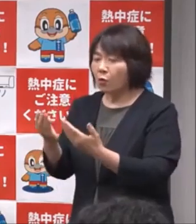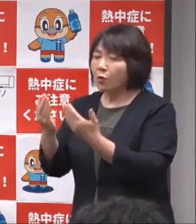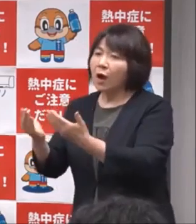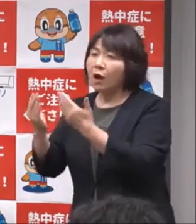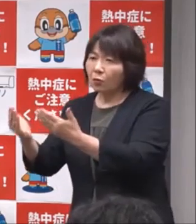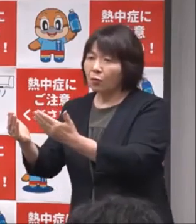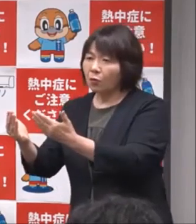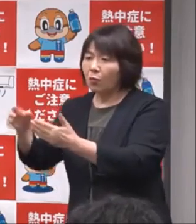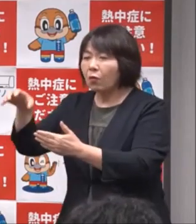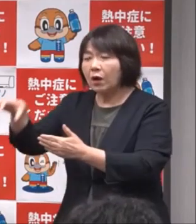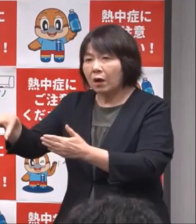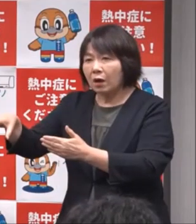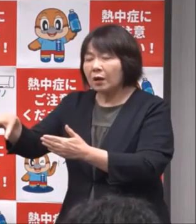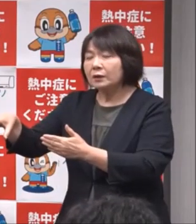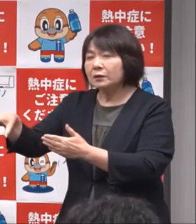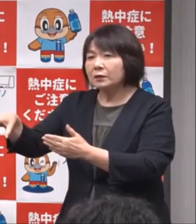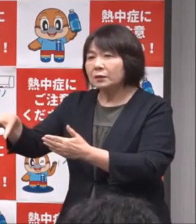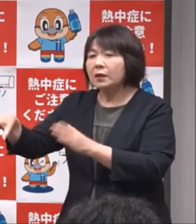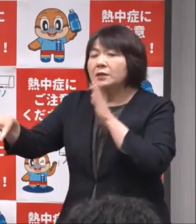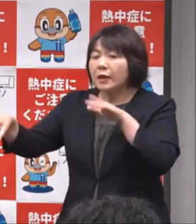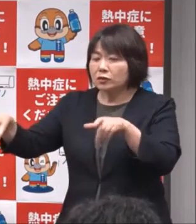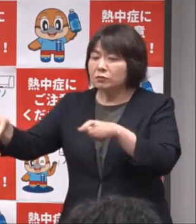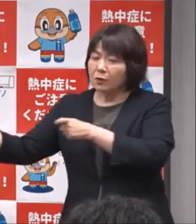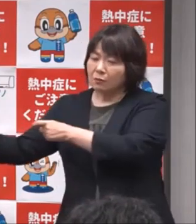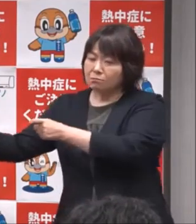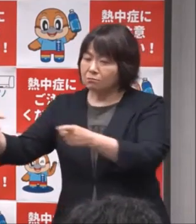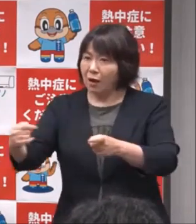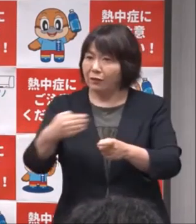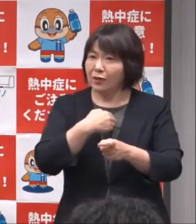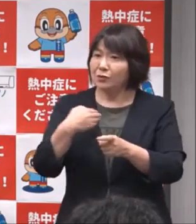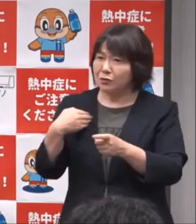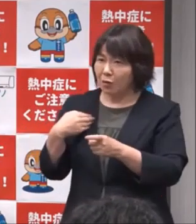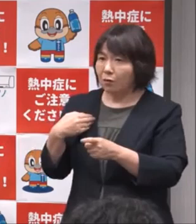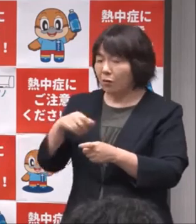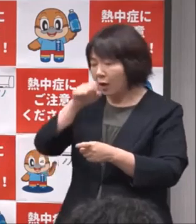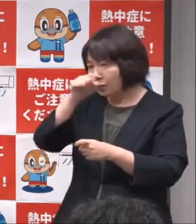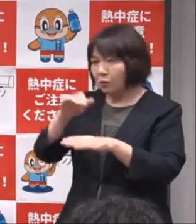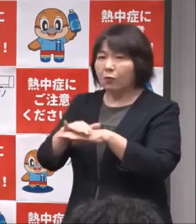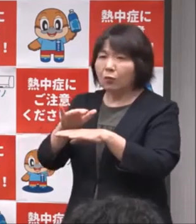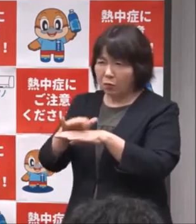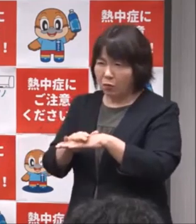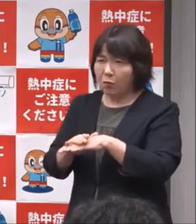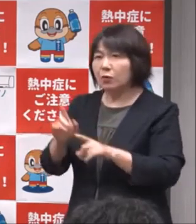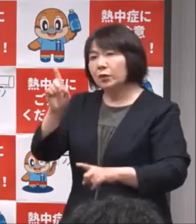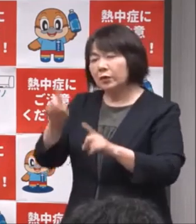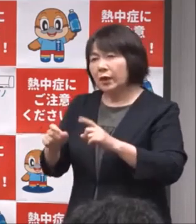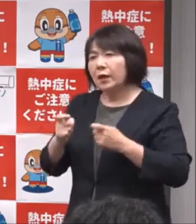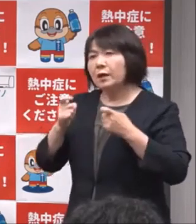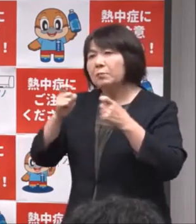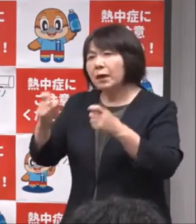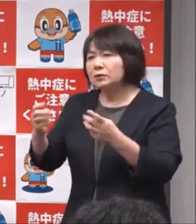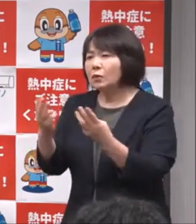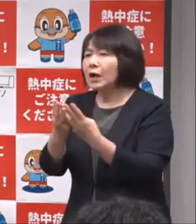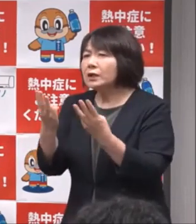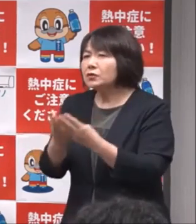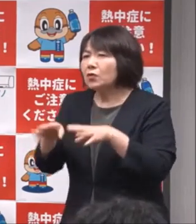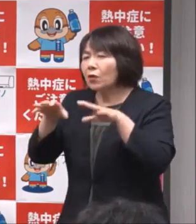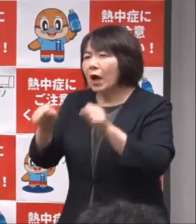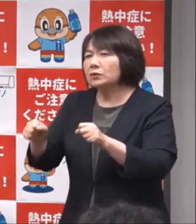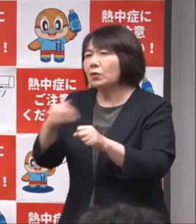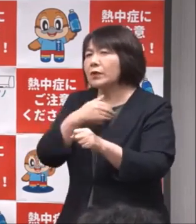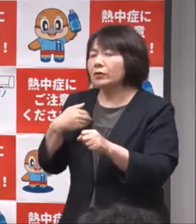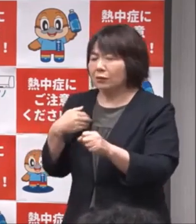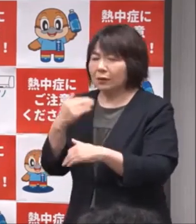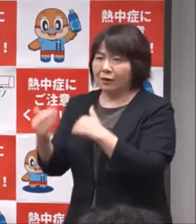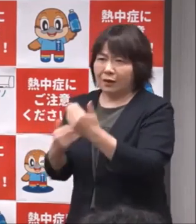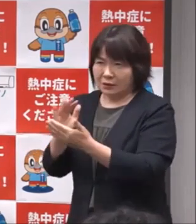からその現地まで行くわけですから、非常に有効な手段、むしろどちらかというとバスはバスの台数をどこまで確保できるかという論